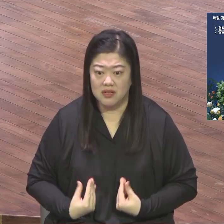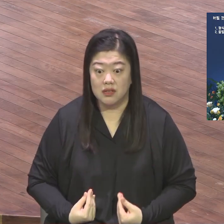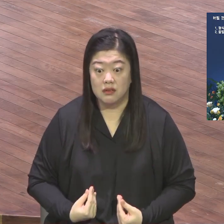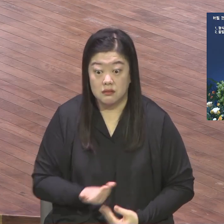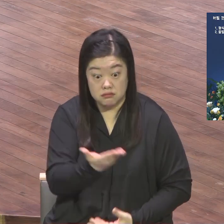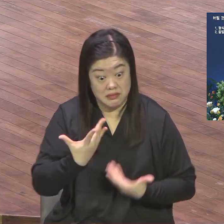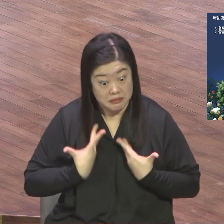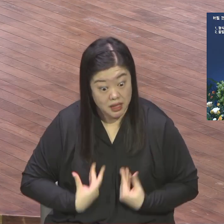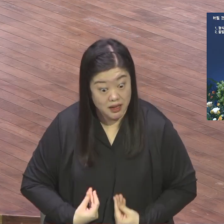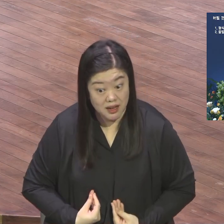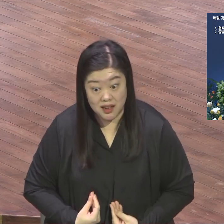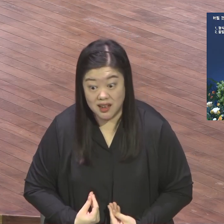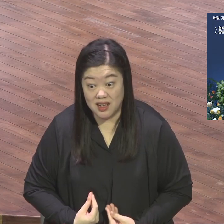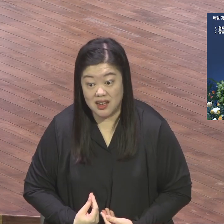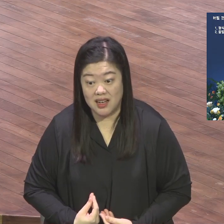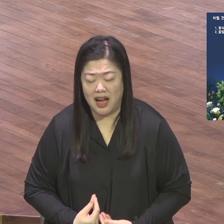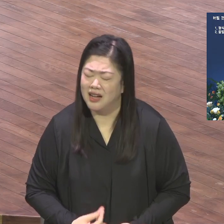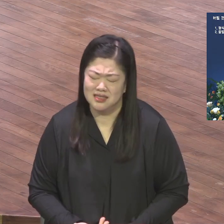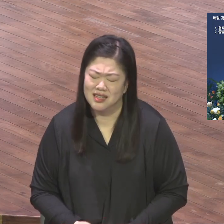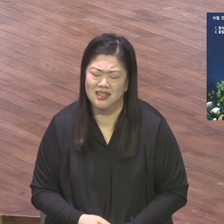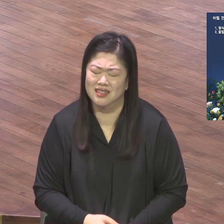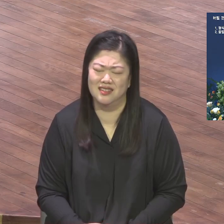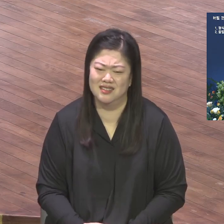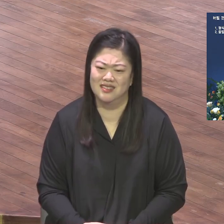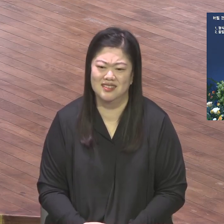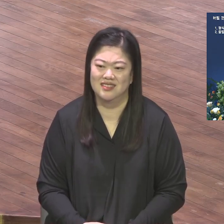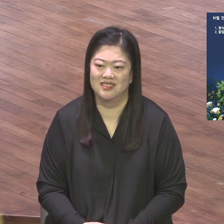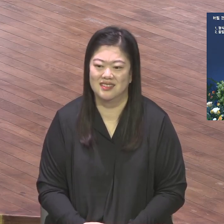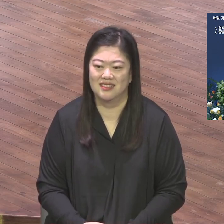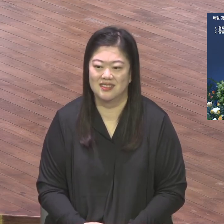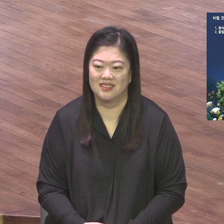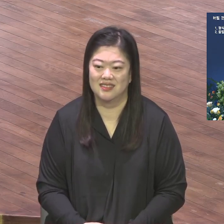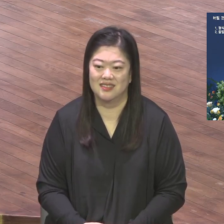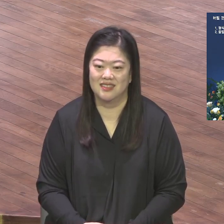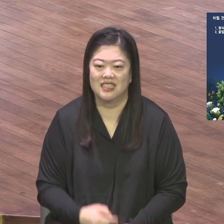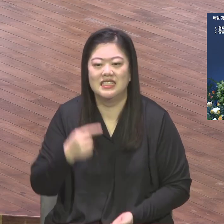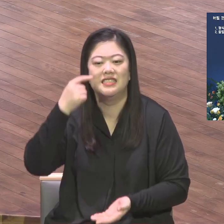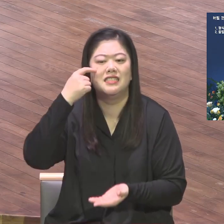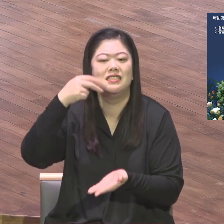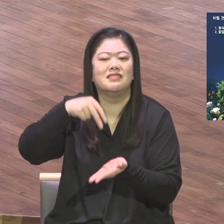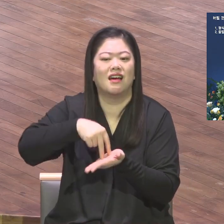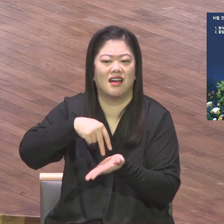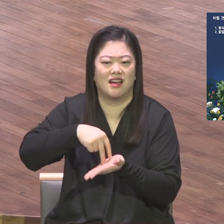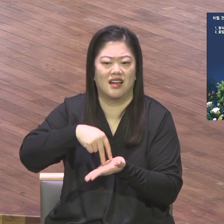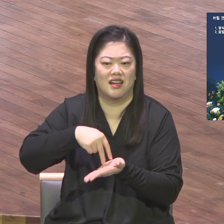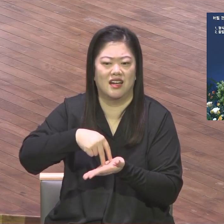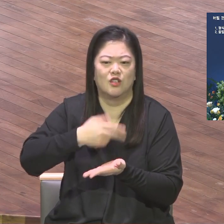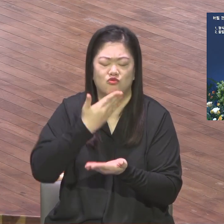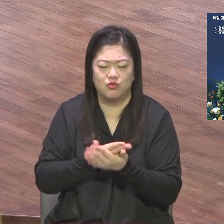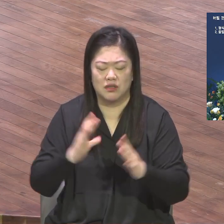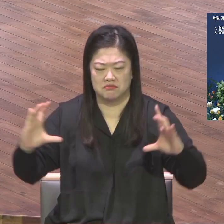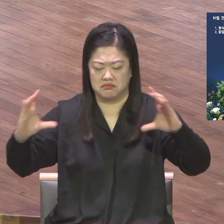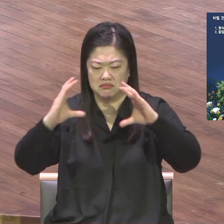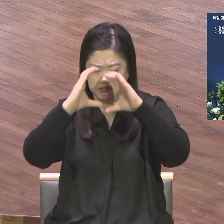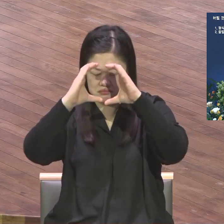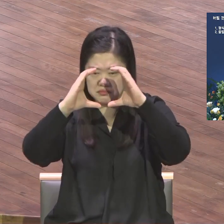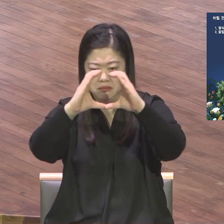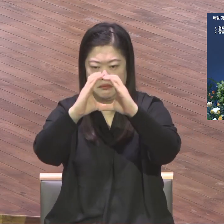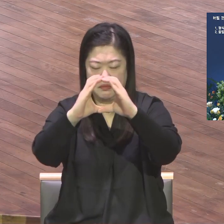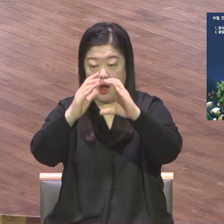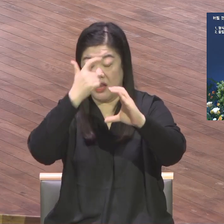신앙생활 하면서요 여러분 이 교회를 다니면서 어떤 시각을 가리냐가 중요합니다. 어떤 시각